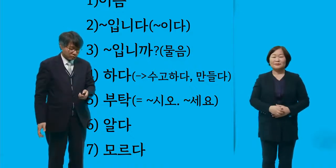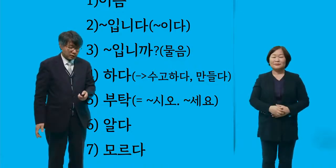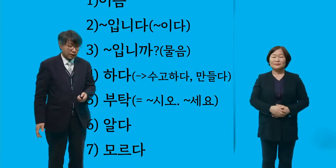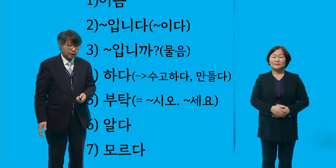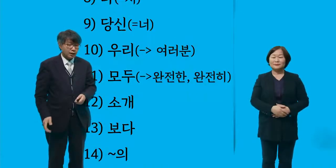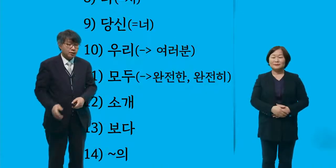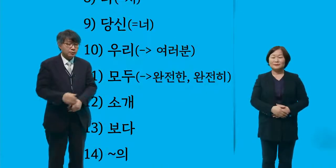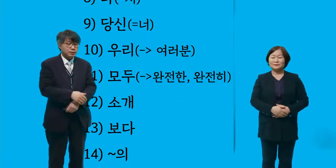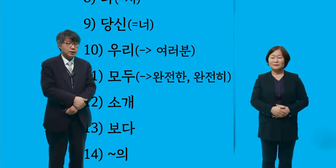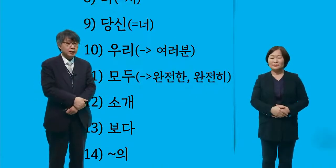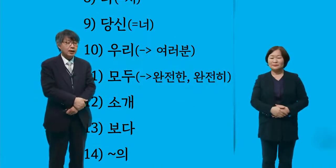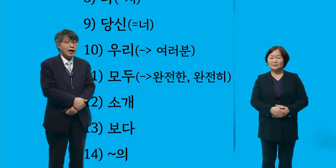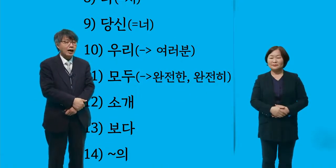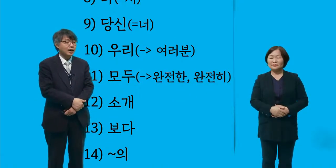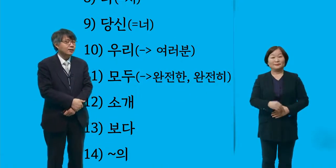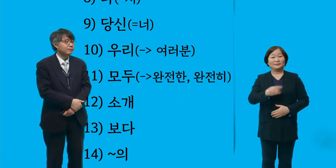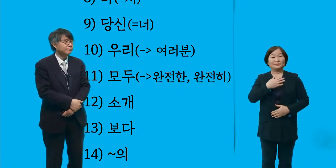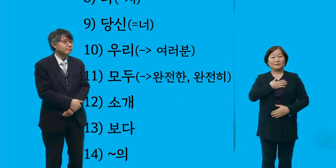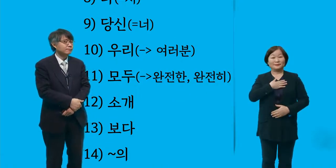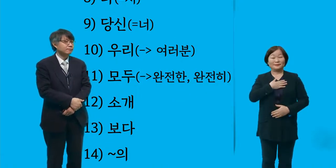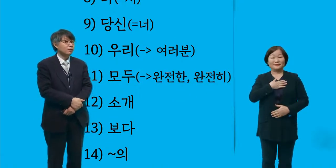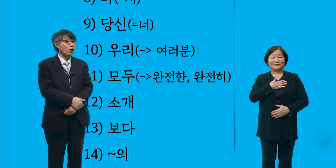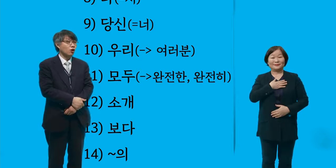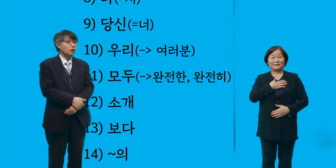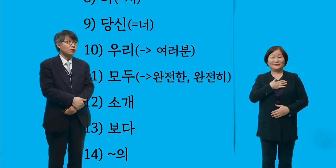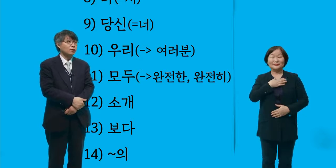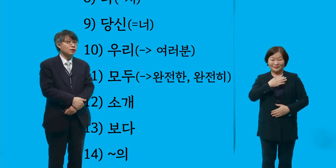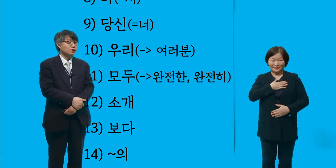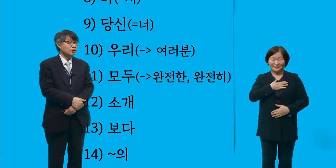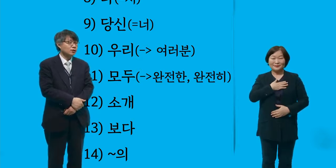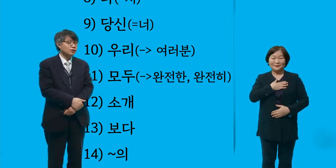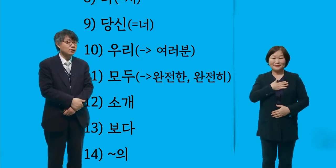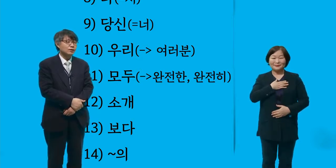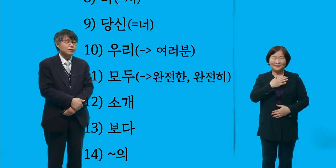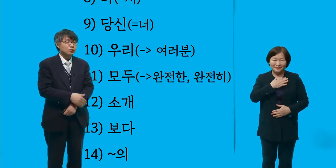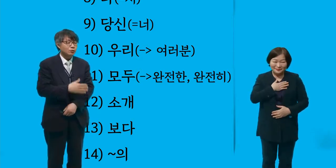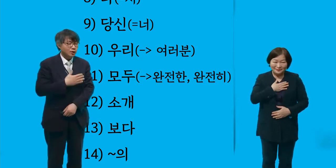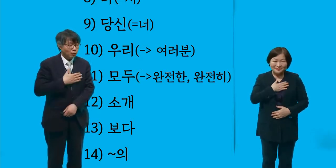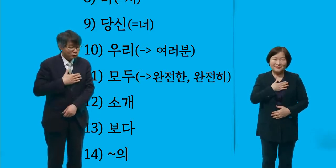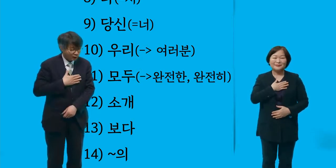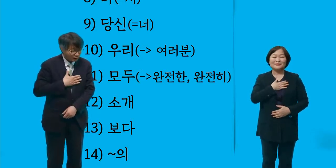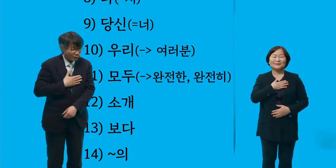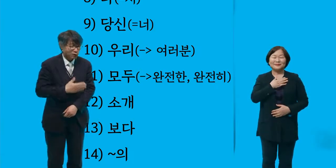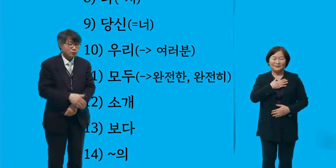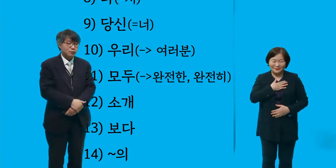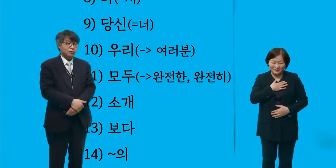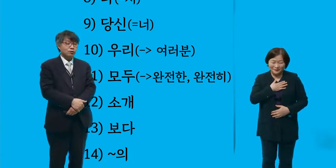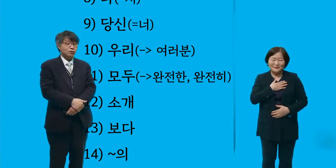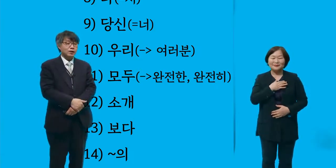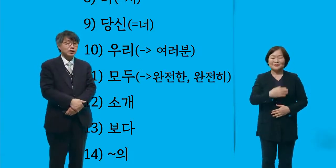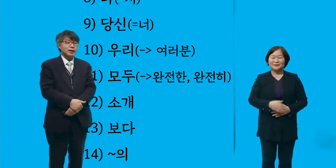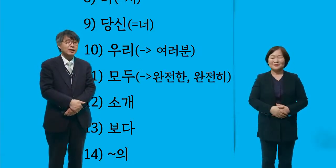자, 그다음 나, 저. 이렇게 저는 조금 이렇게 공손하게 표현해 주시면 되고요. 그다음